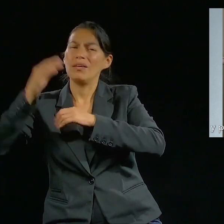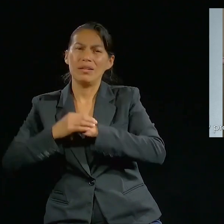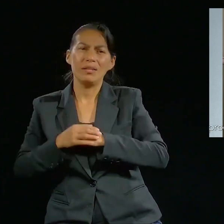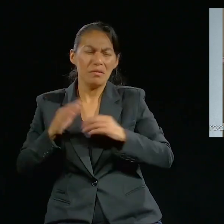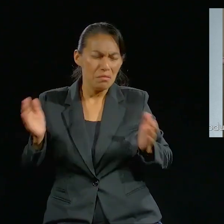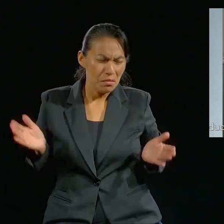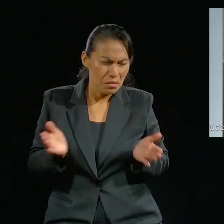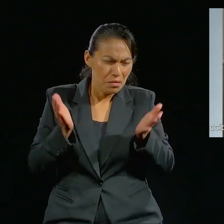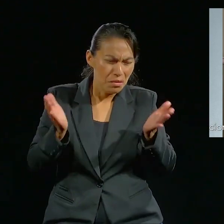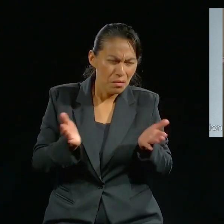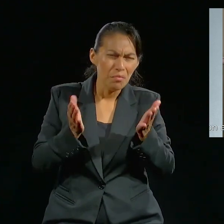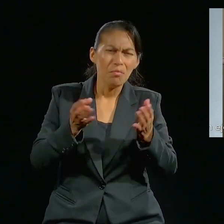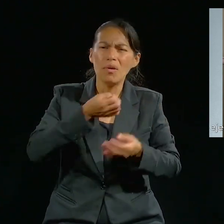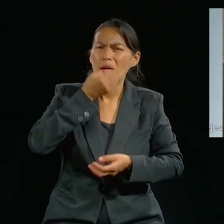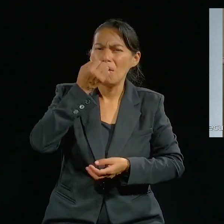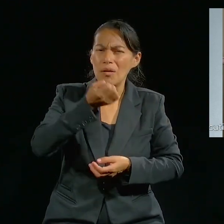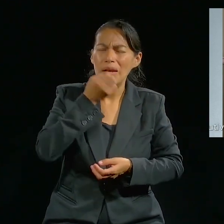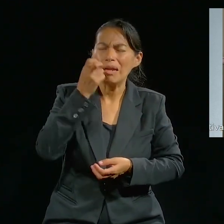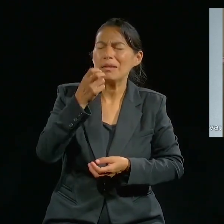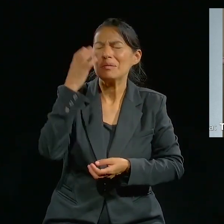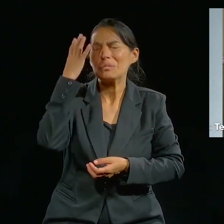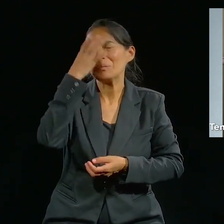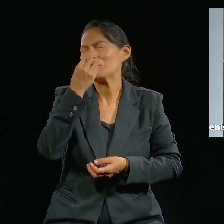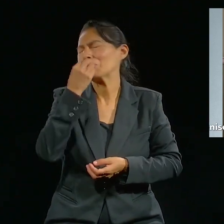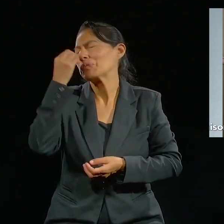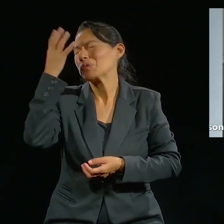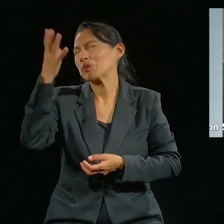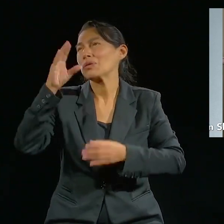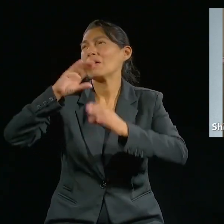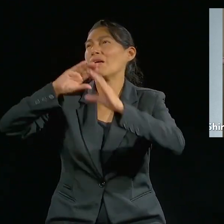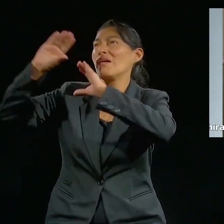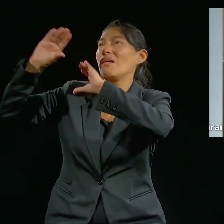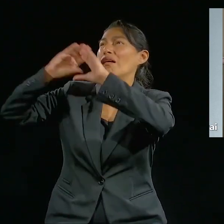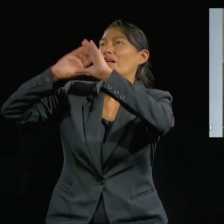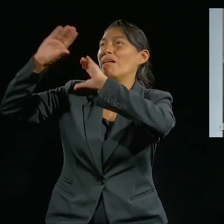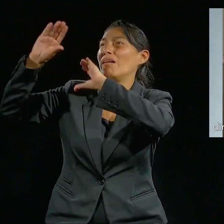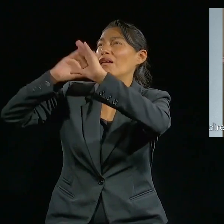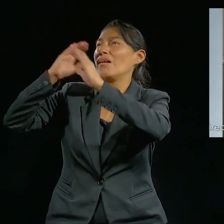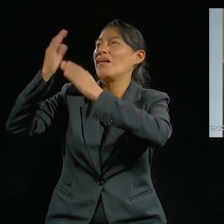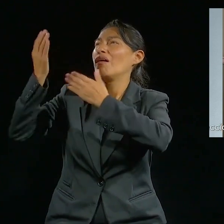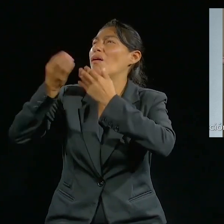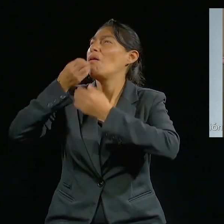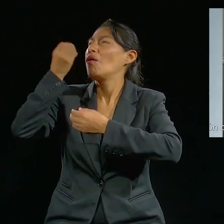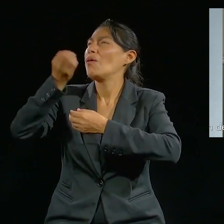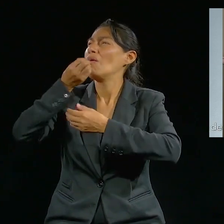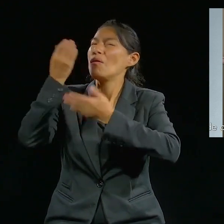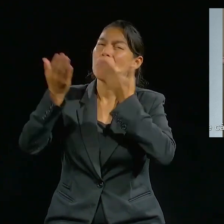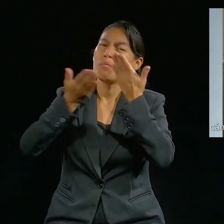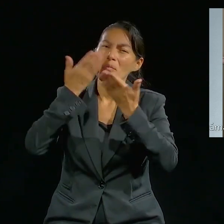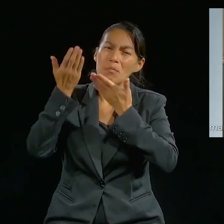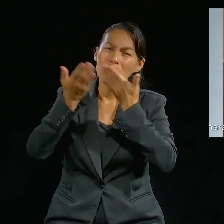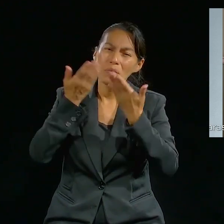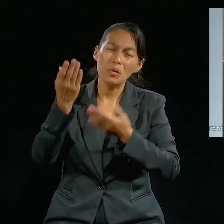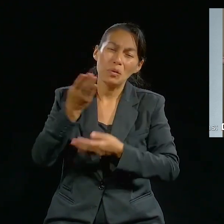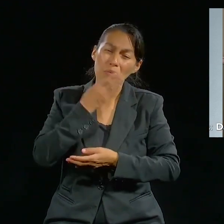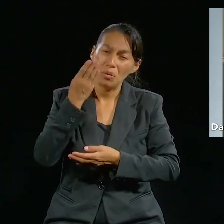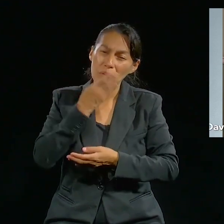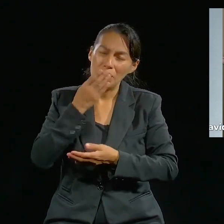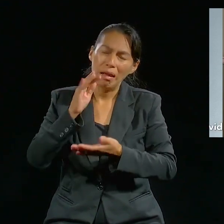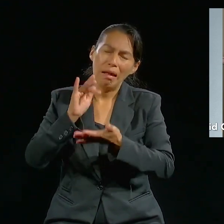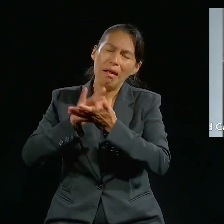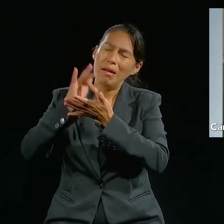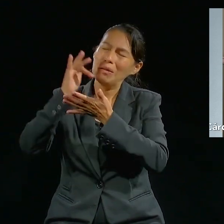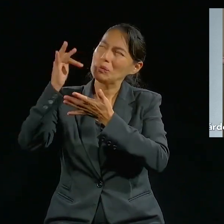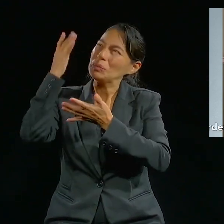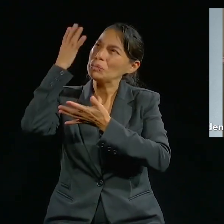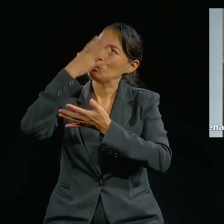maravilloso convivencia con Dios a través de la oración y el estudio de la Biblia les animamos a orar todos los